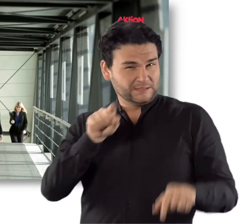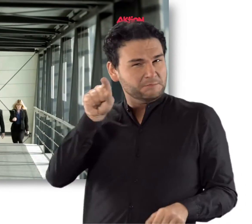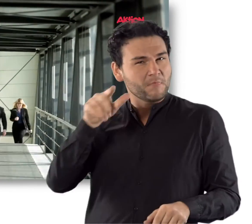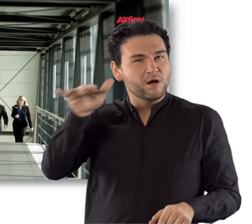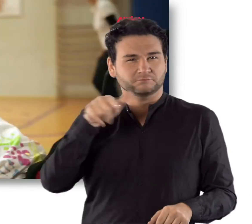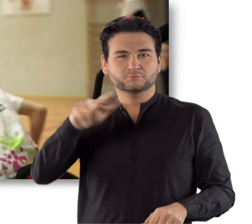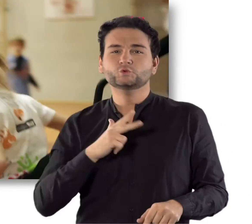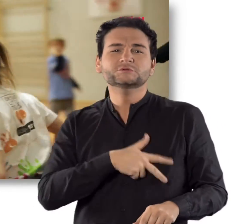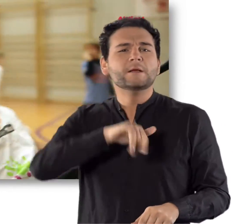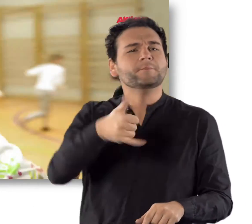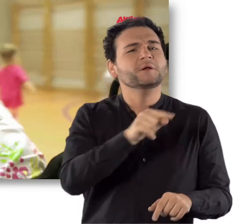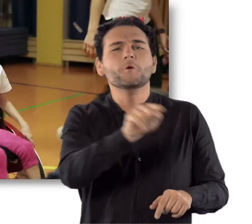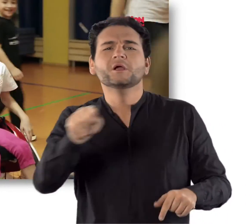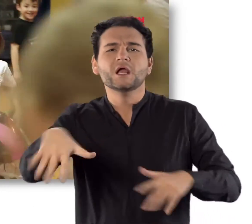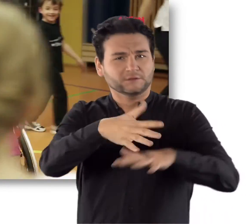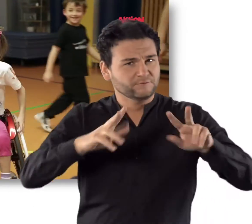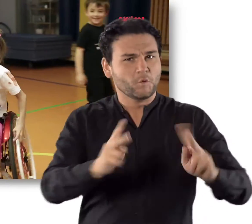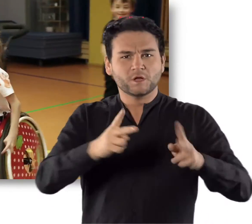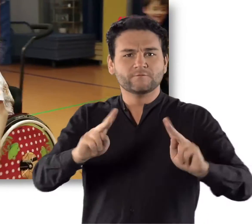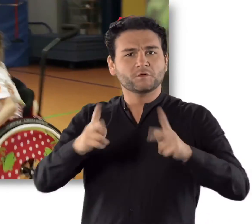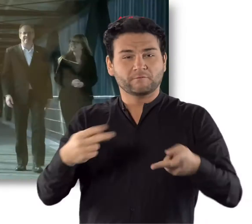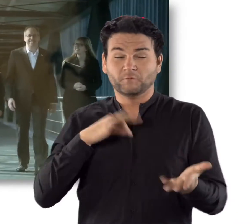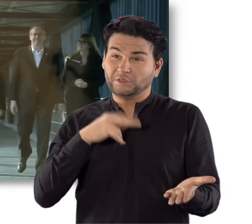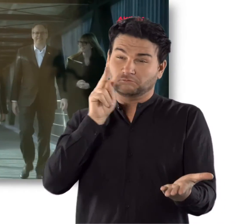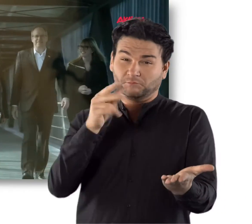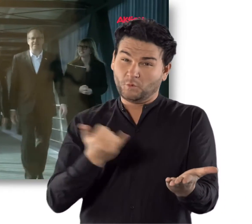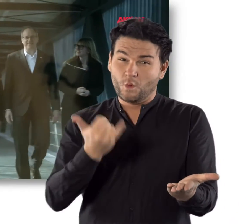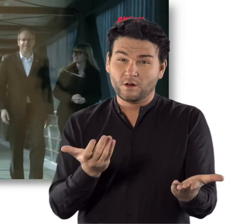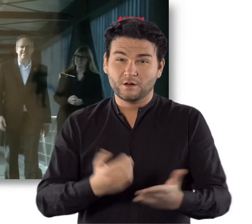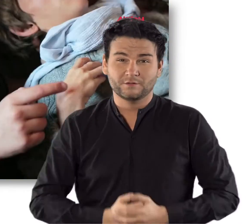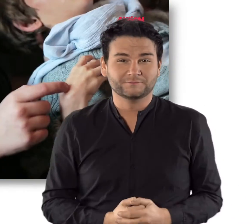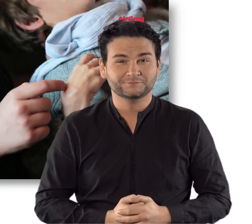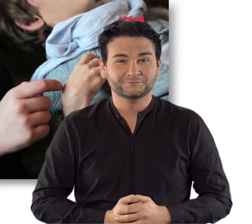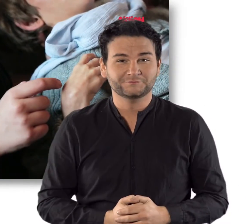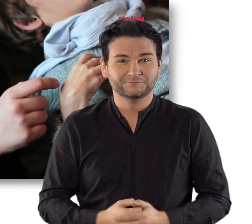Mein Arbeitgeber fördert damit auch soziale Projekte indirekt und das finde ich toll.